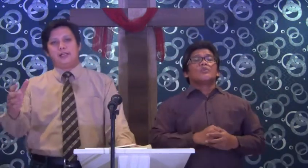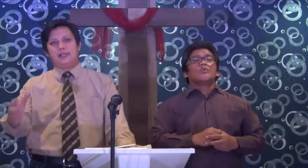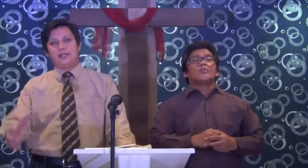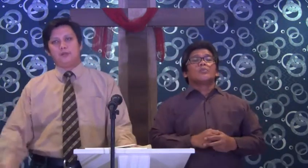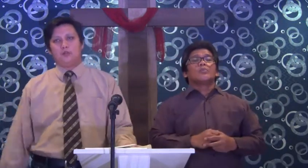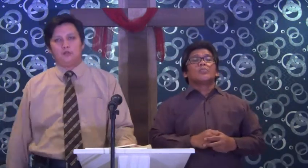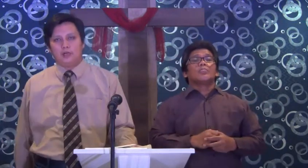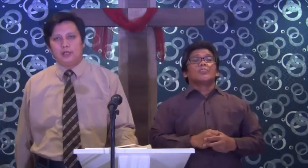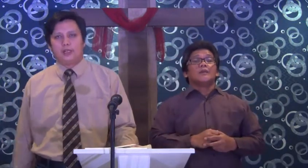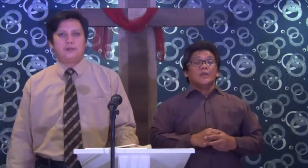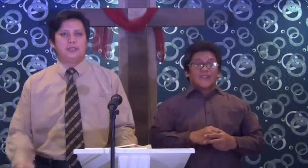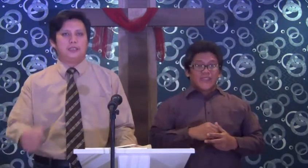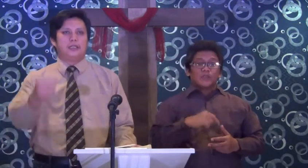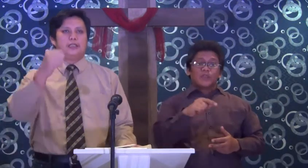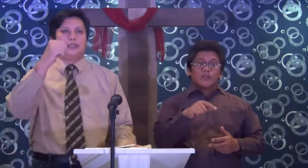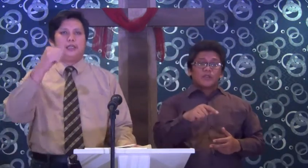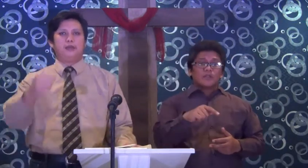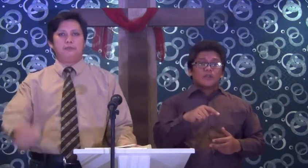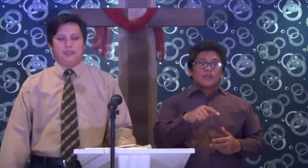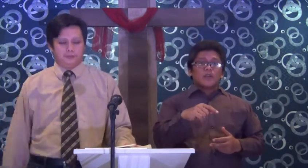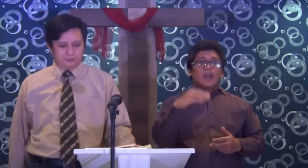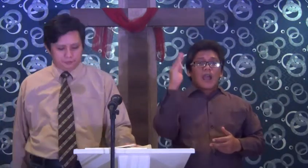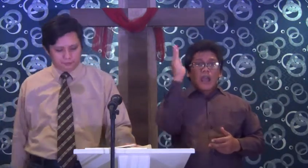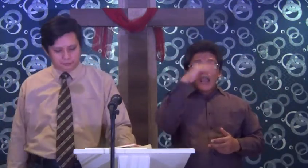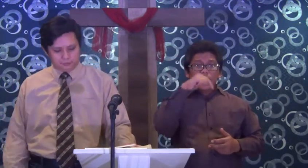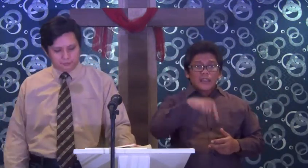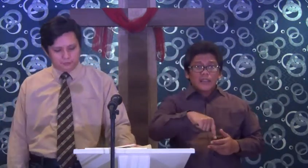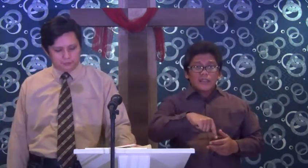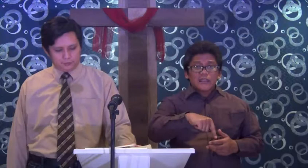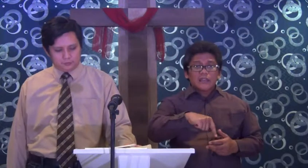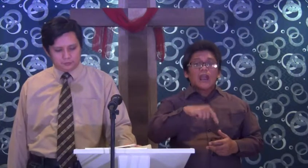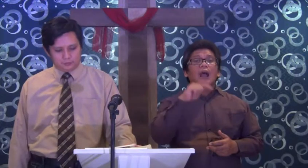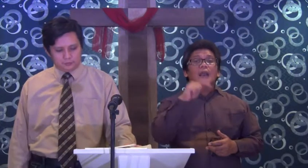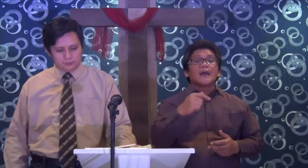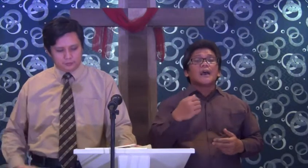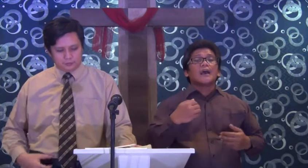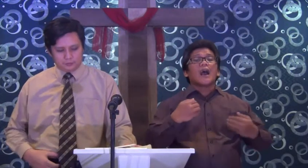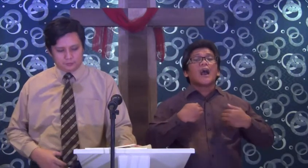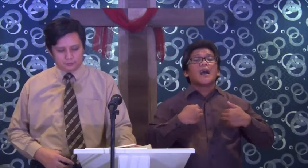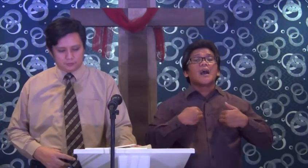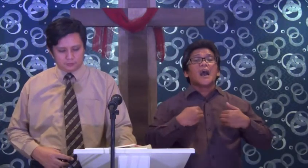Mungkin hari-hari ini ada pergumulan dan penderitaan yang kita hadapi.